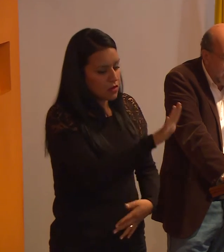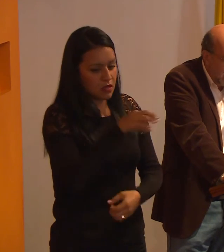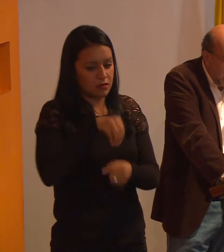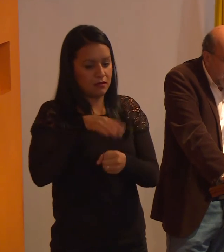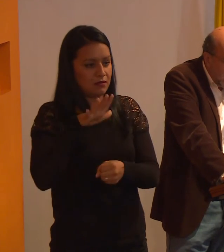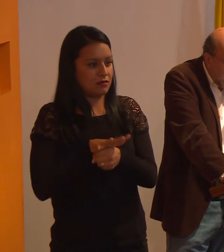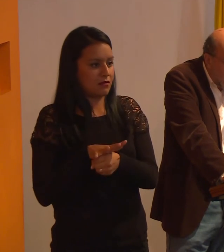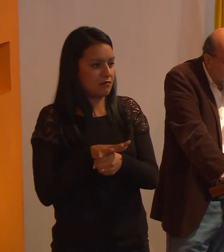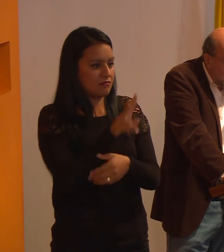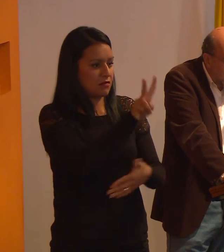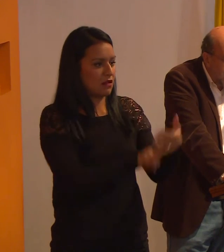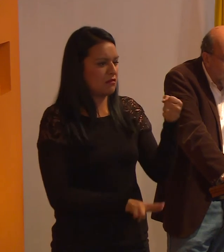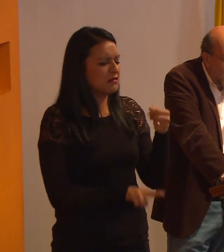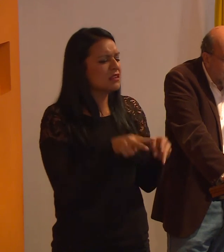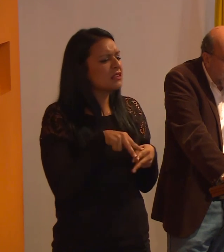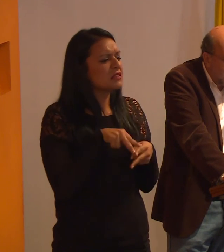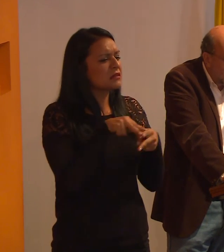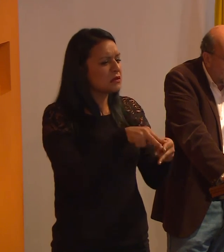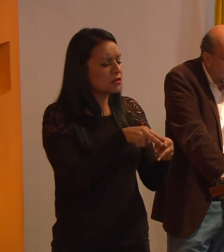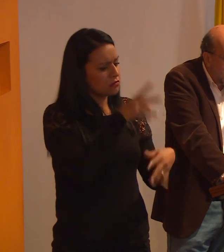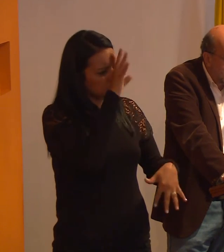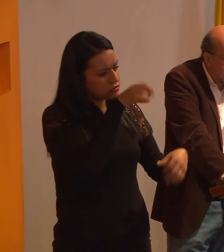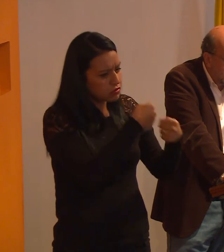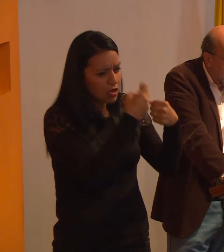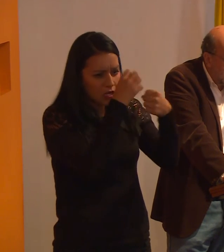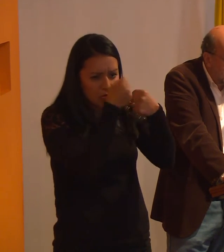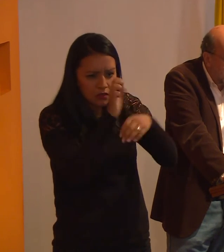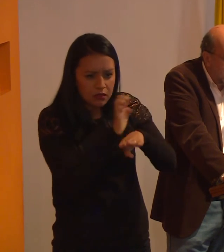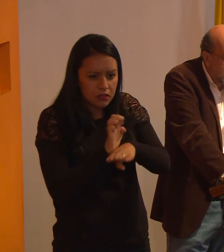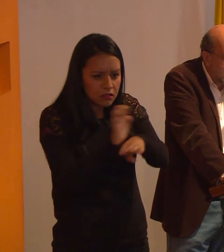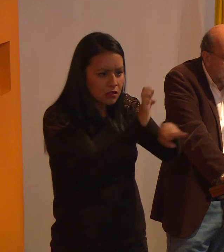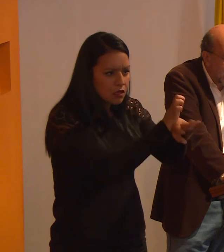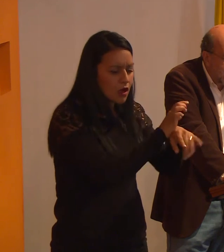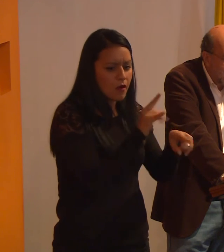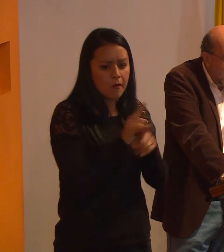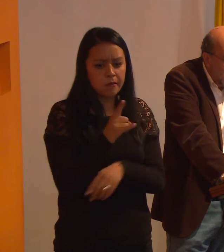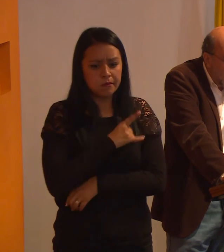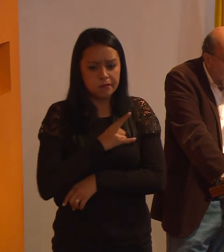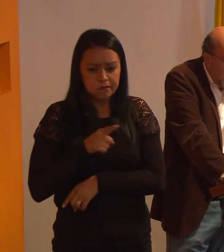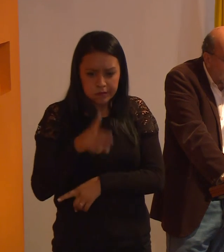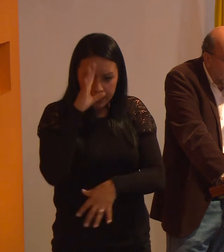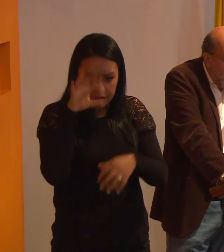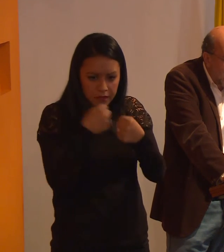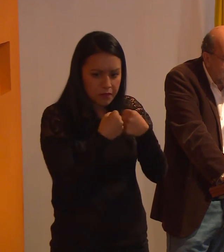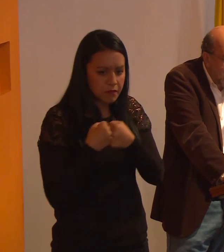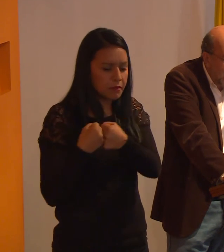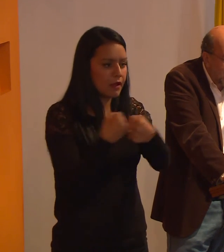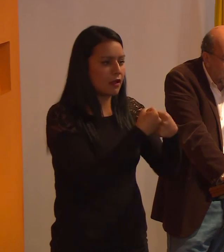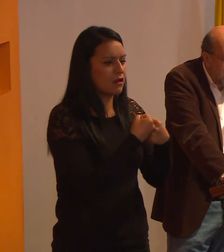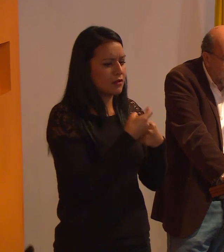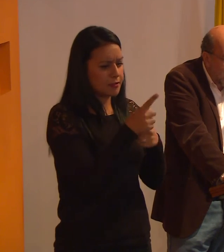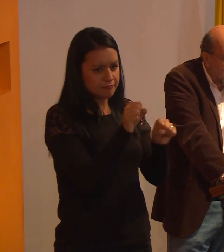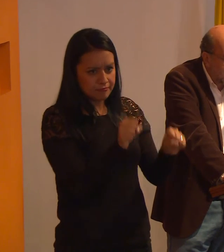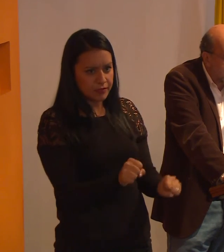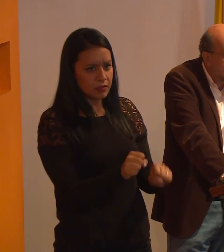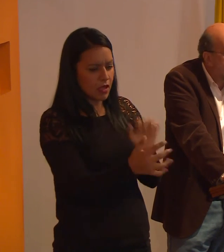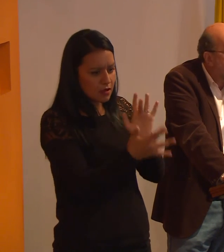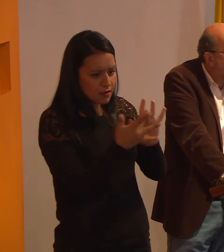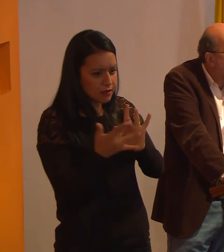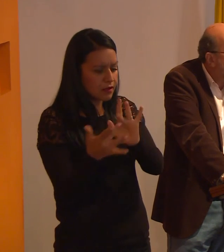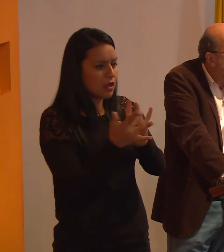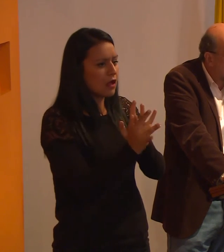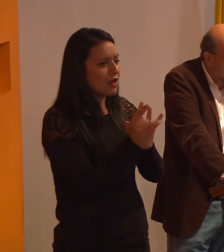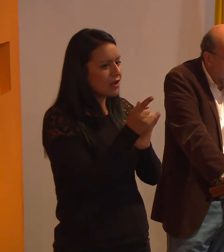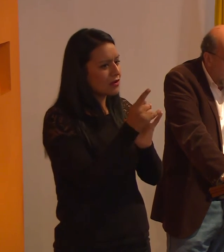distrital, recursos de cooperación con entidades y universidades con las cuales sea posible